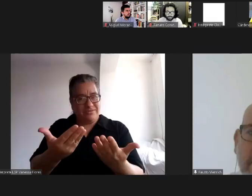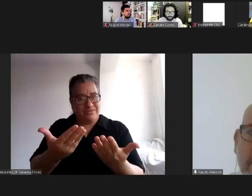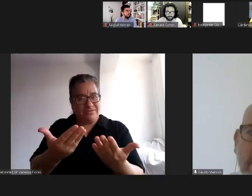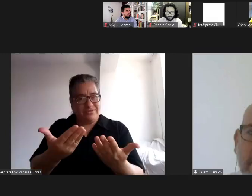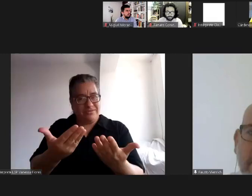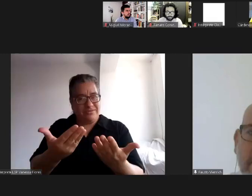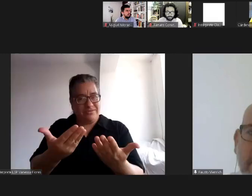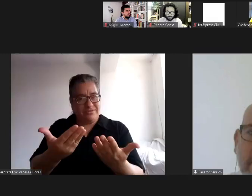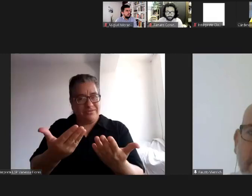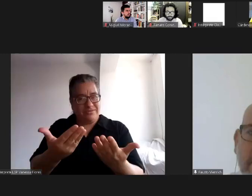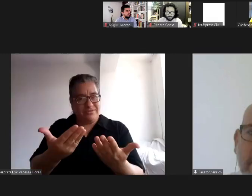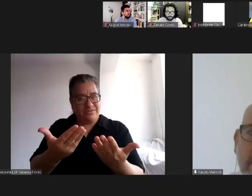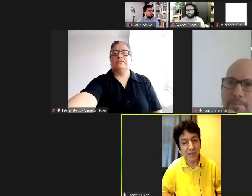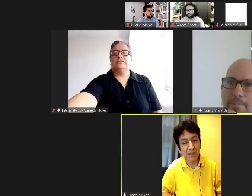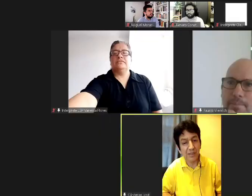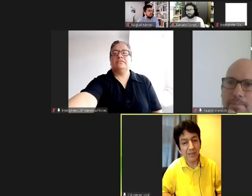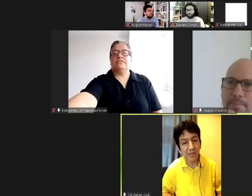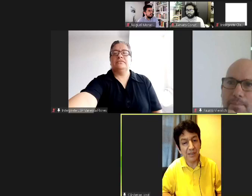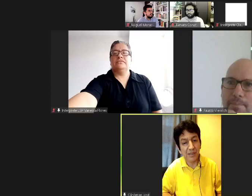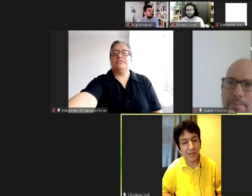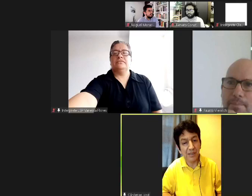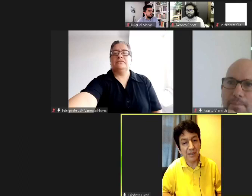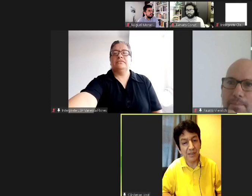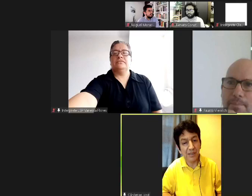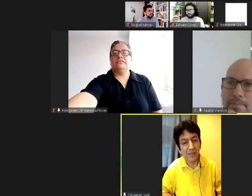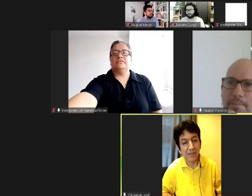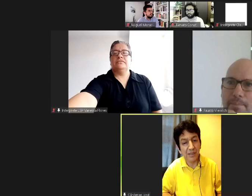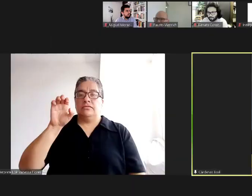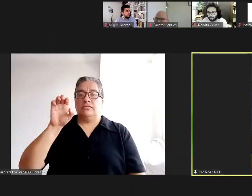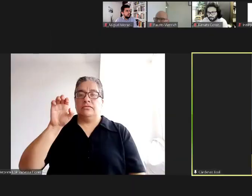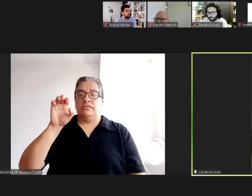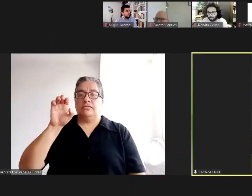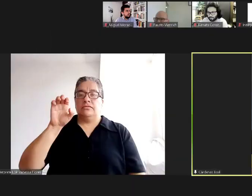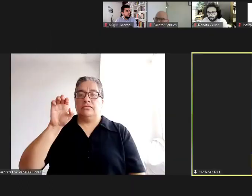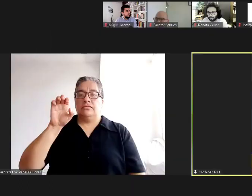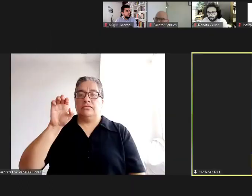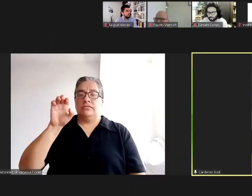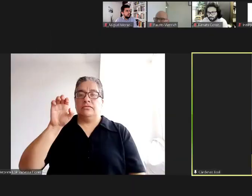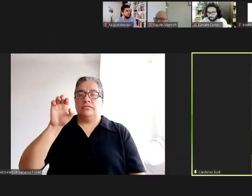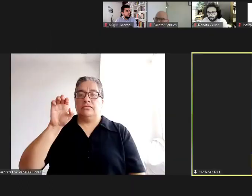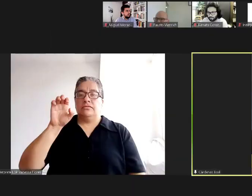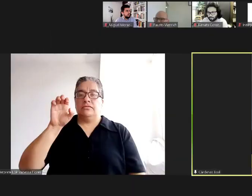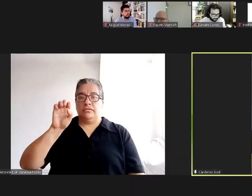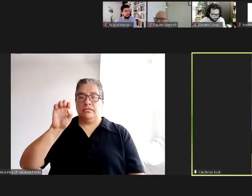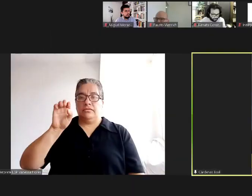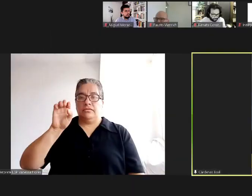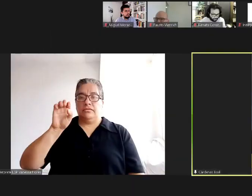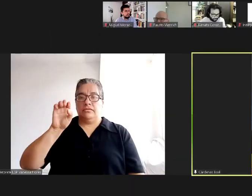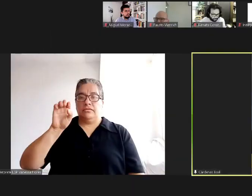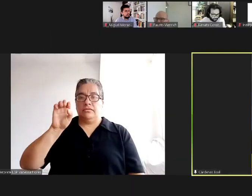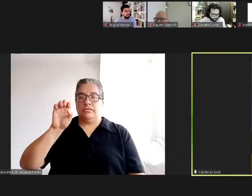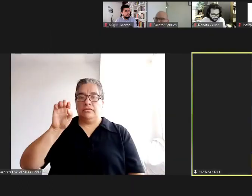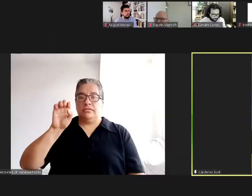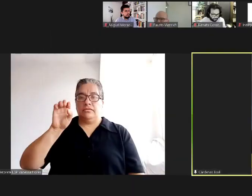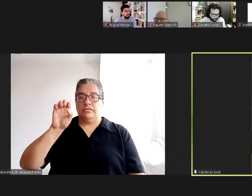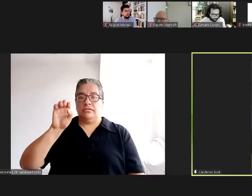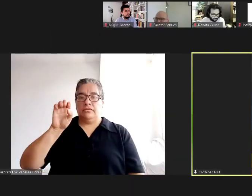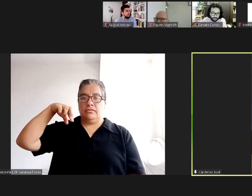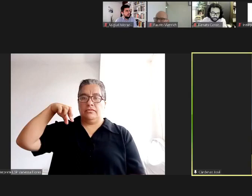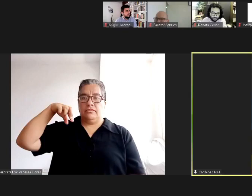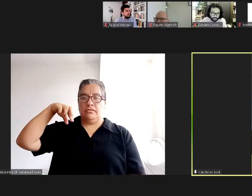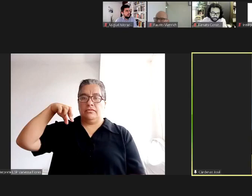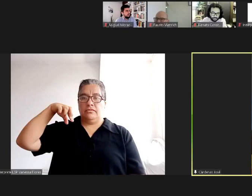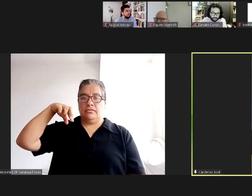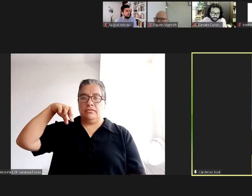Fausto. Sí, Elizabeth Campos es codirectora del Festival Accesine, del proyecto Accesine. Ella